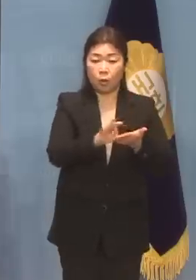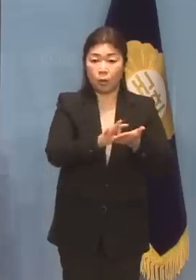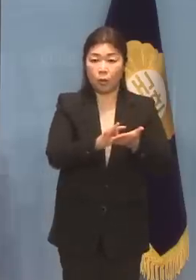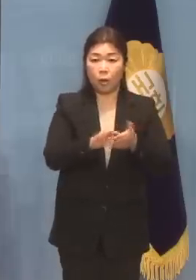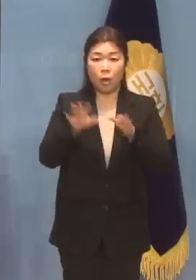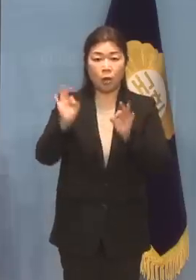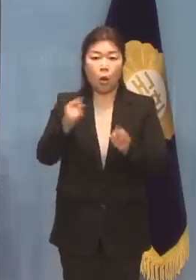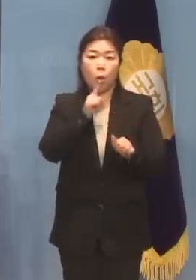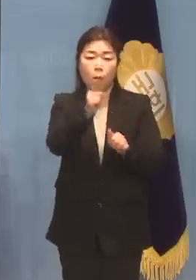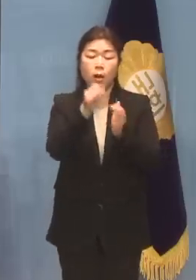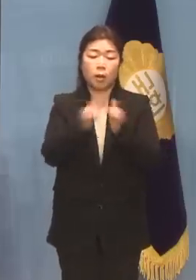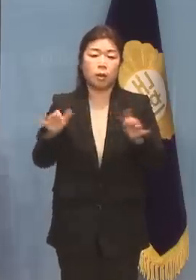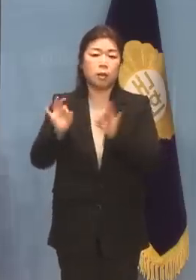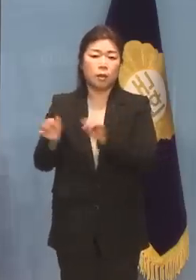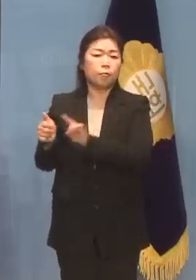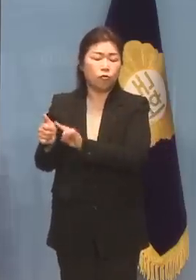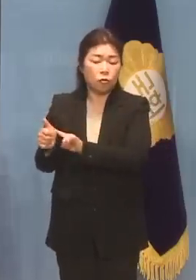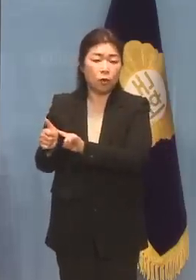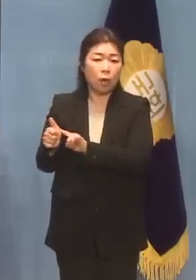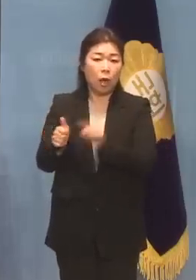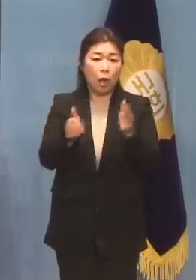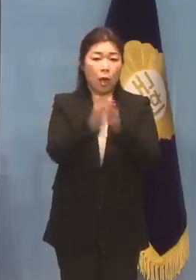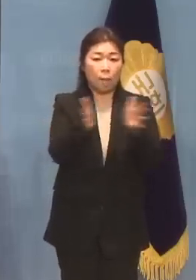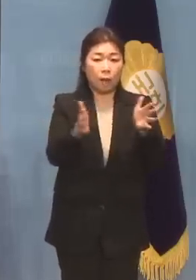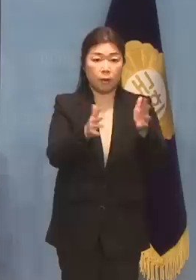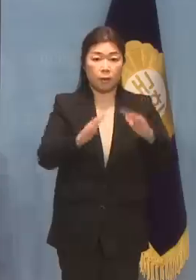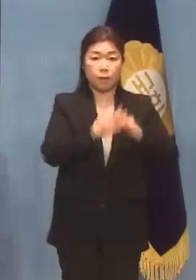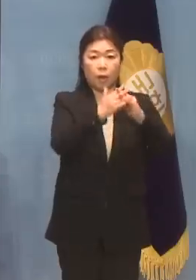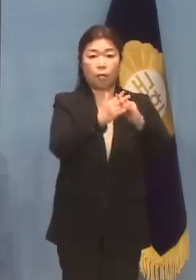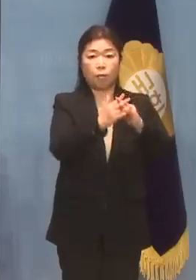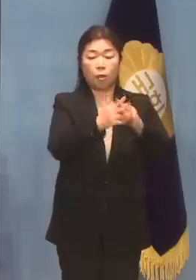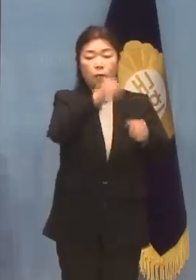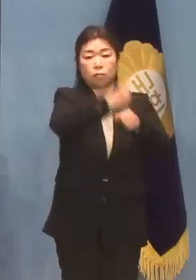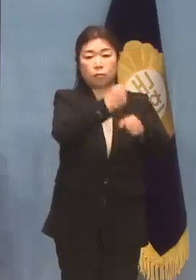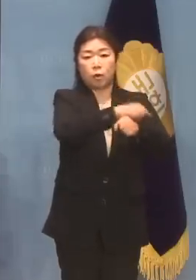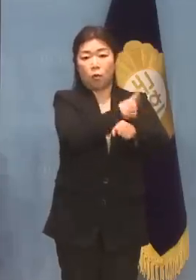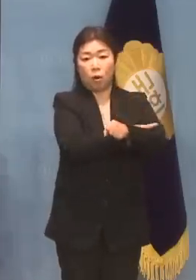아파트 사업권을 되찾아주는 조건으로 그로부터